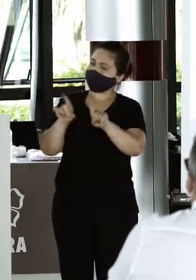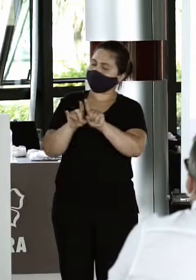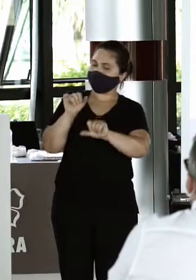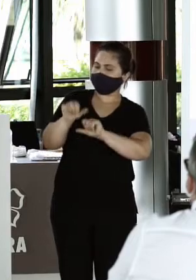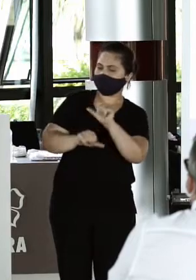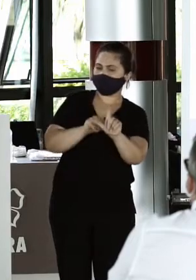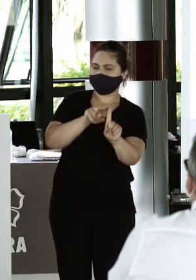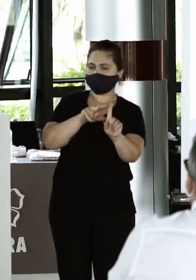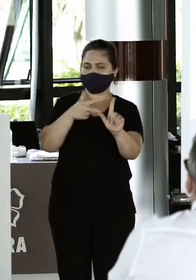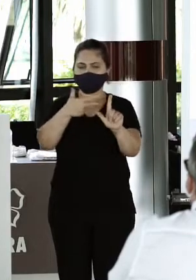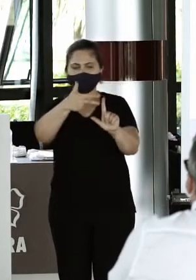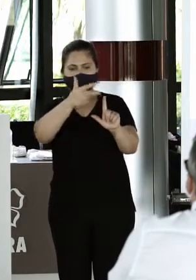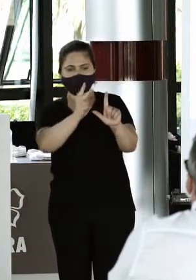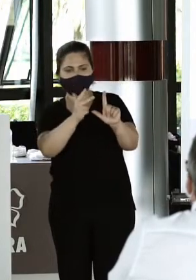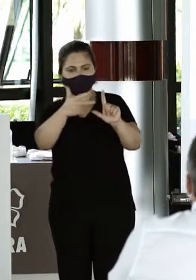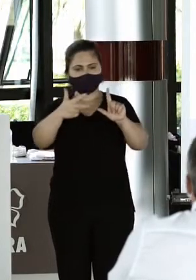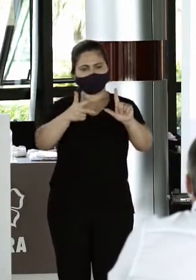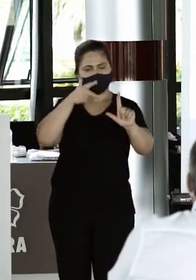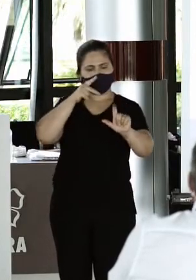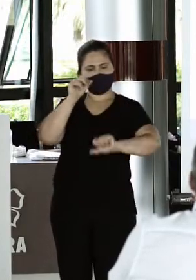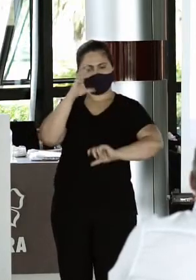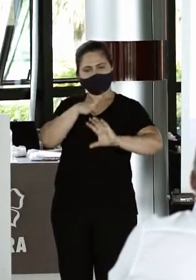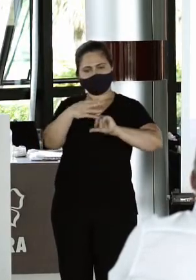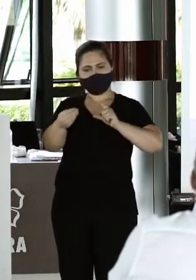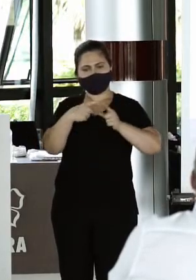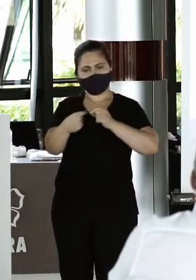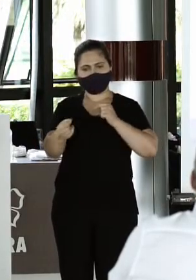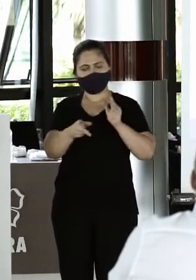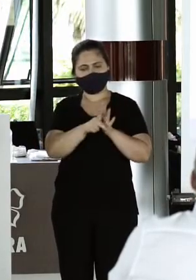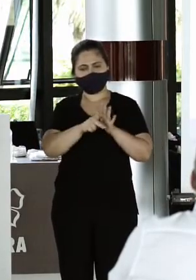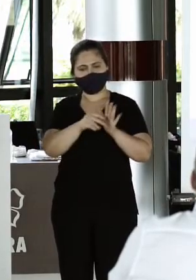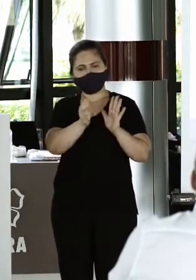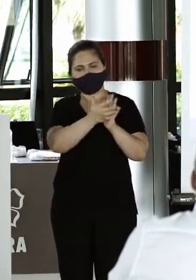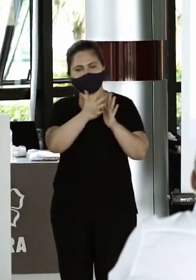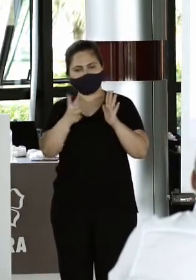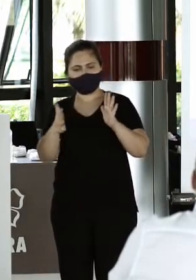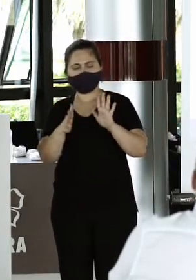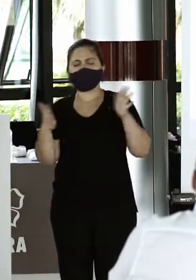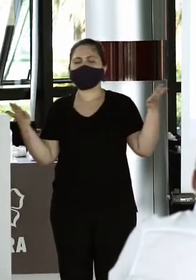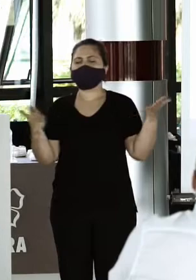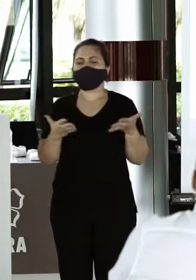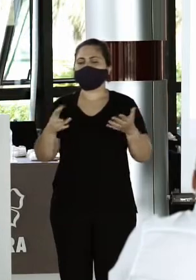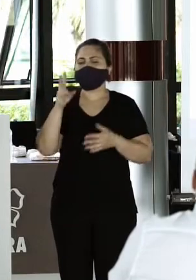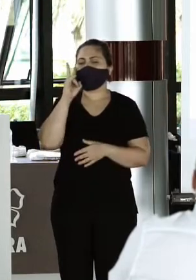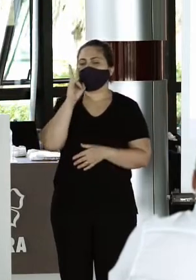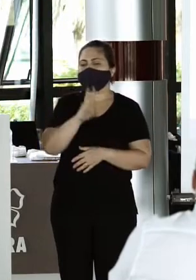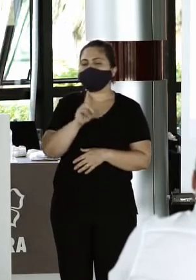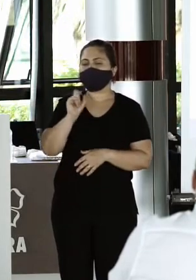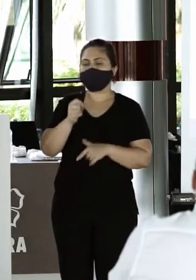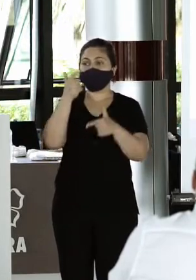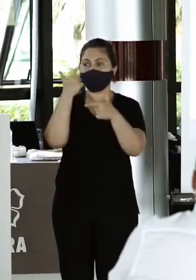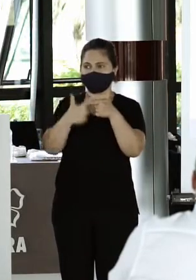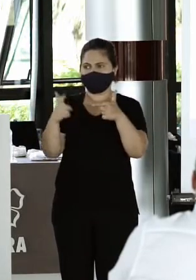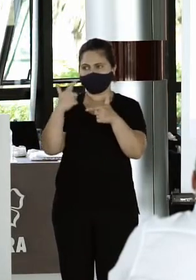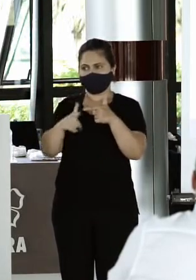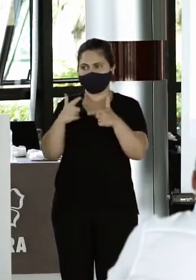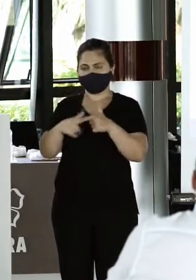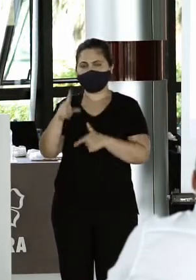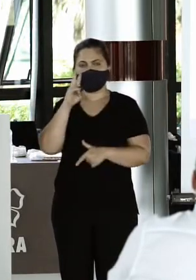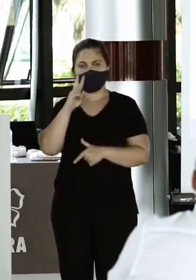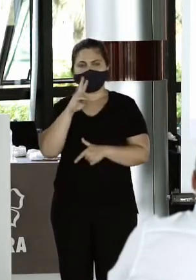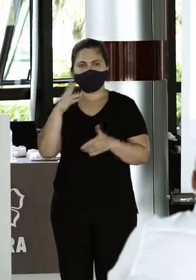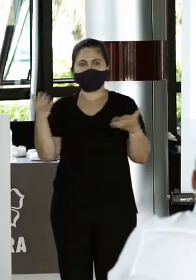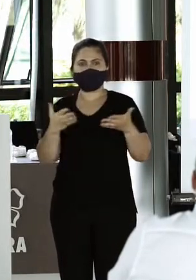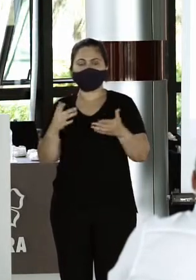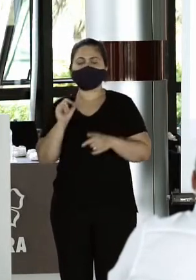alterando o ângulo para fugir dessas reflexões e não ter problemas nas imagens. Agora vamos ver os problemas. Vamos ver